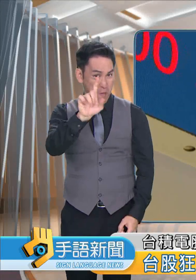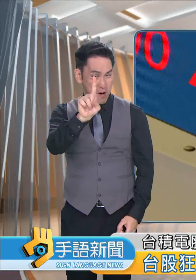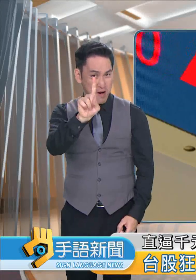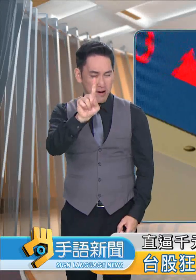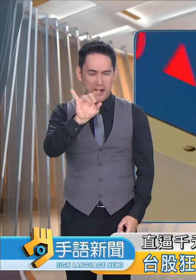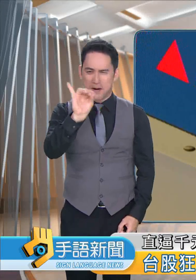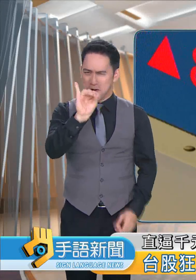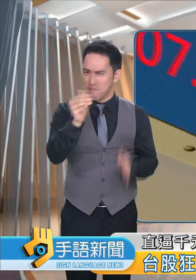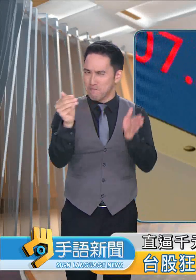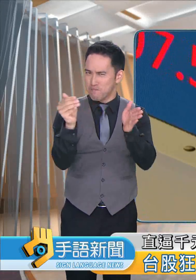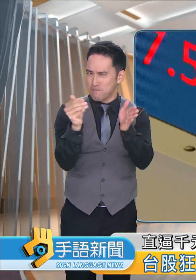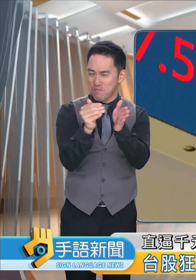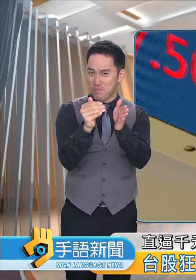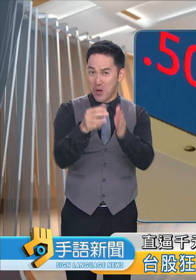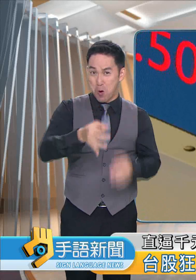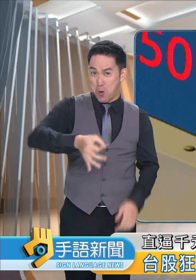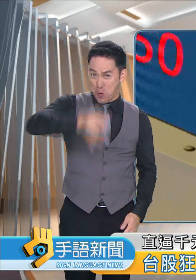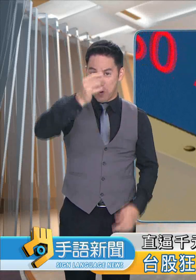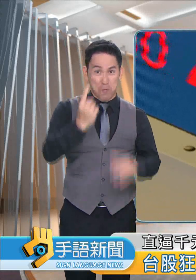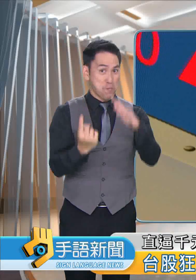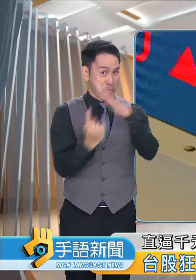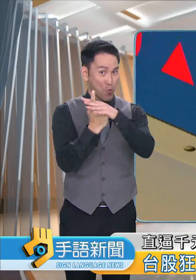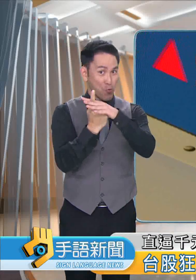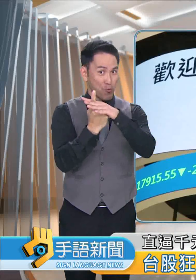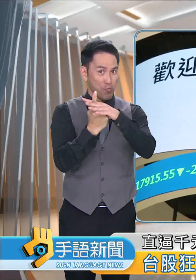千元大关，再写新天价。